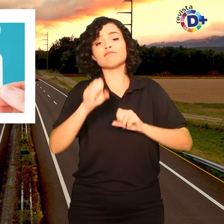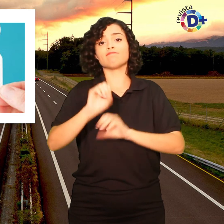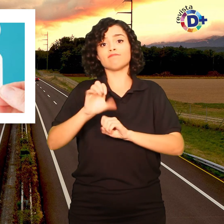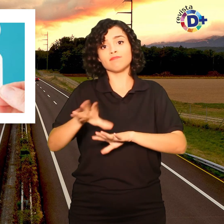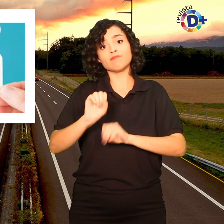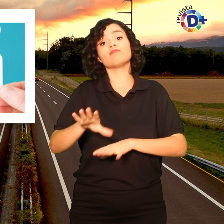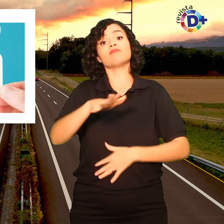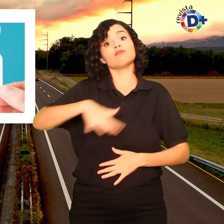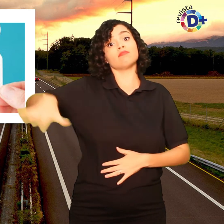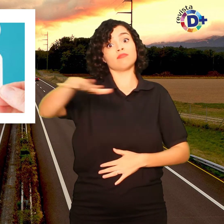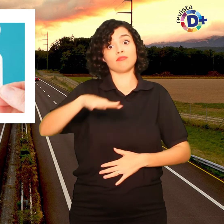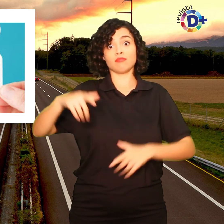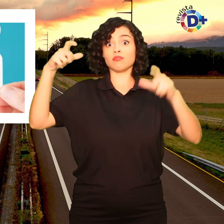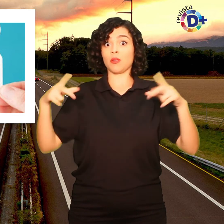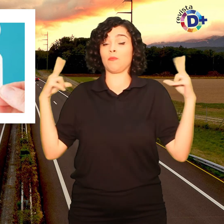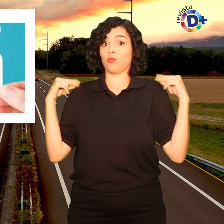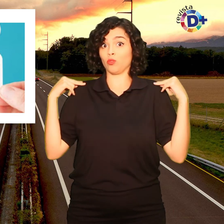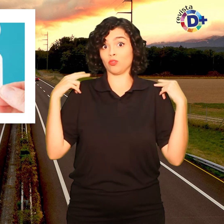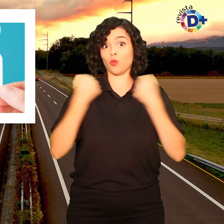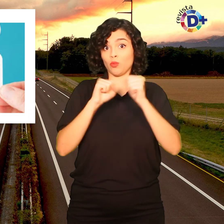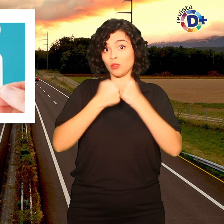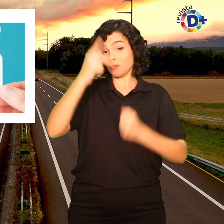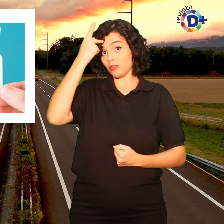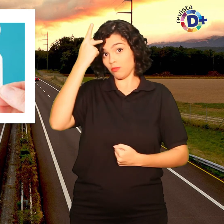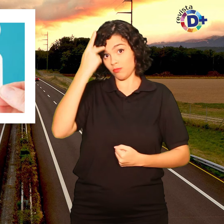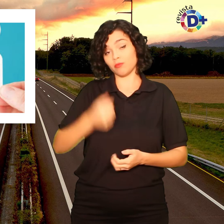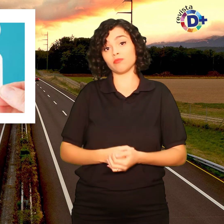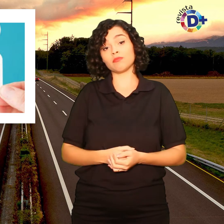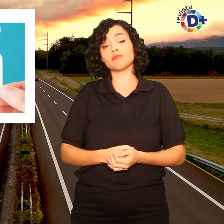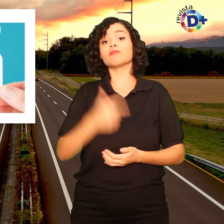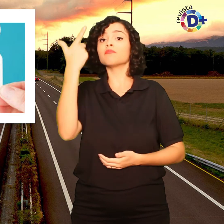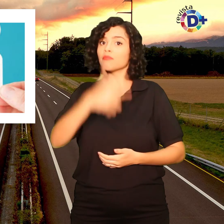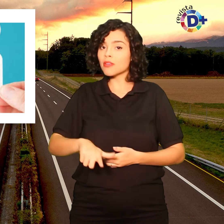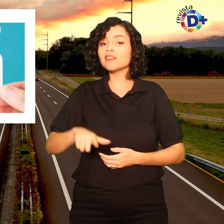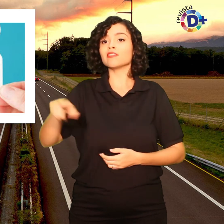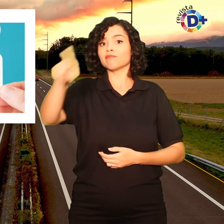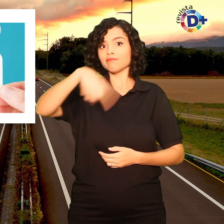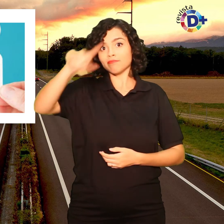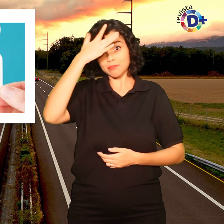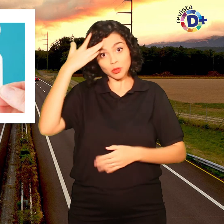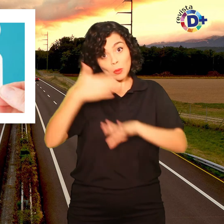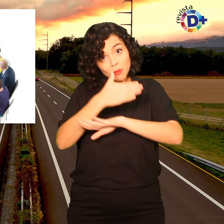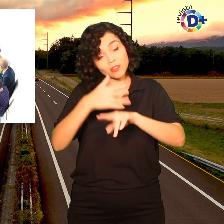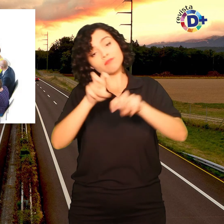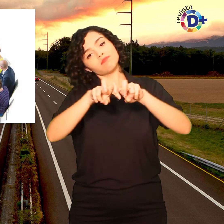de são paulo além disso os participantes integrarão uma roda de conversa com pessoas